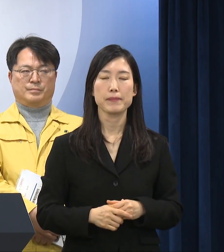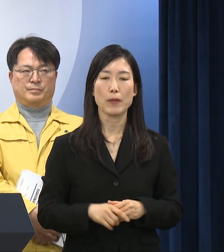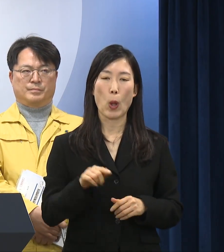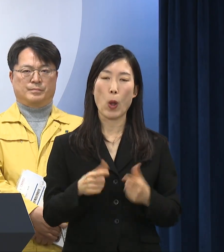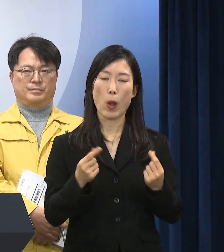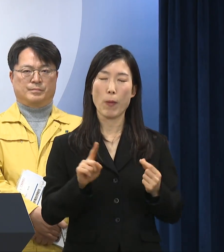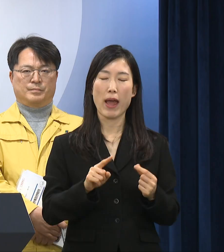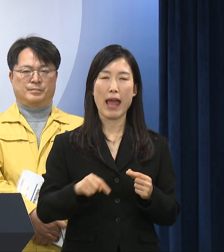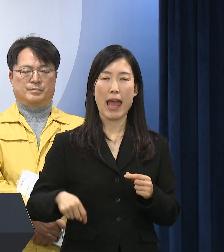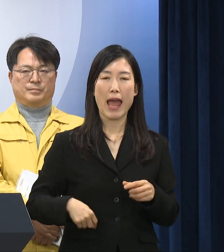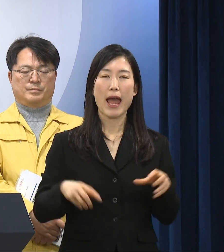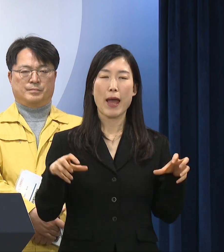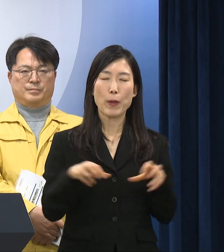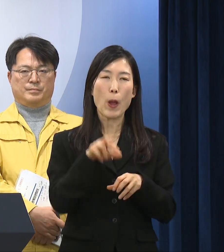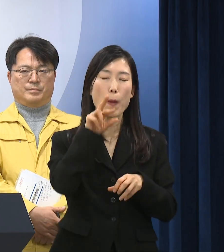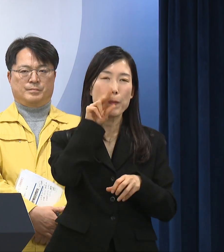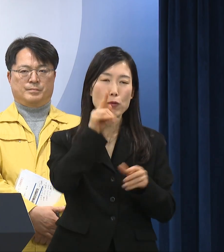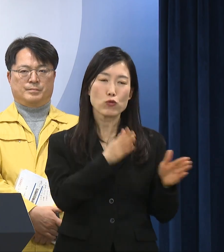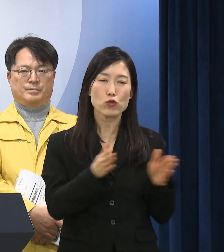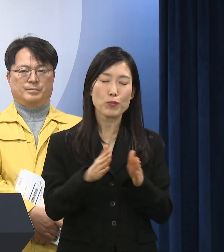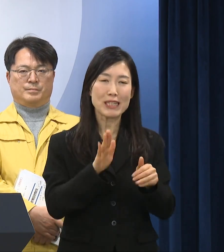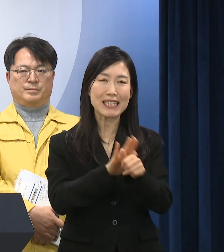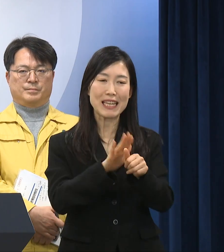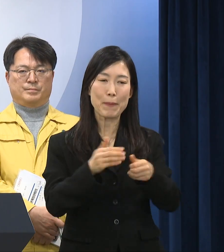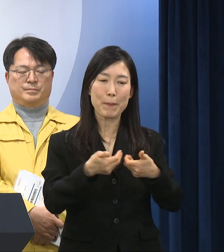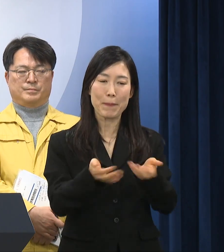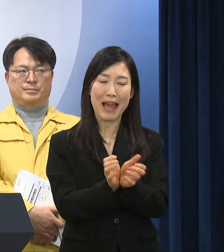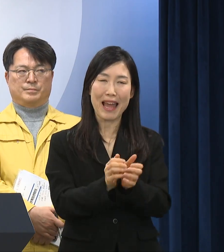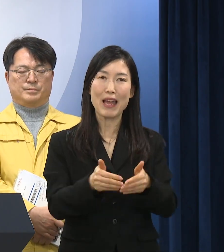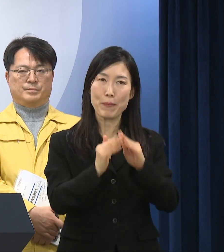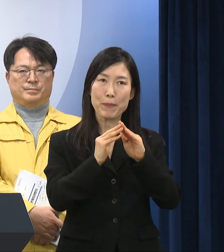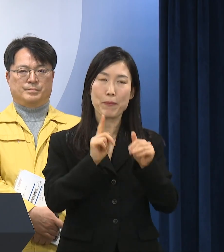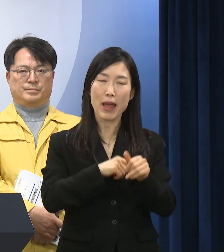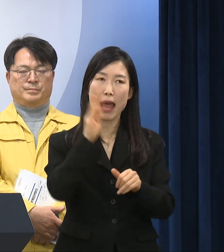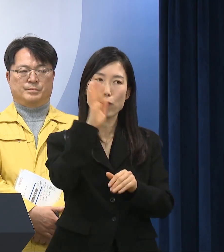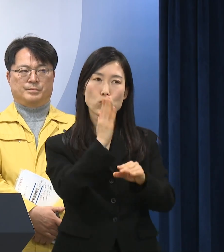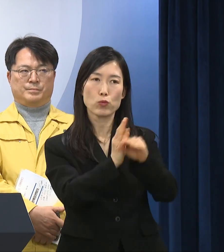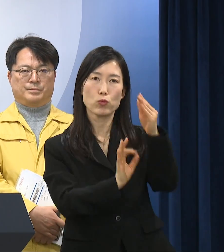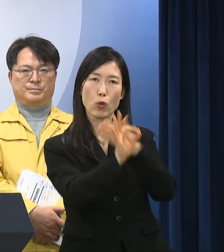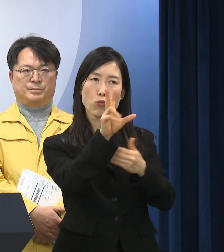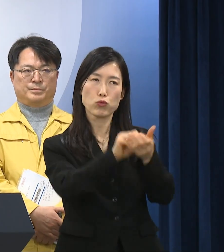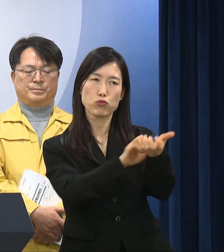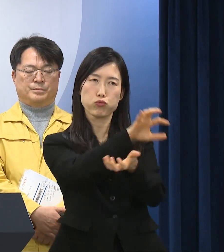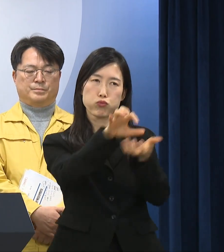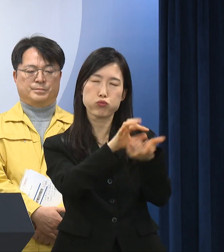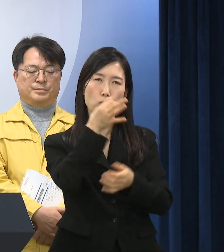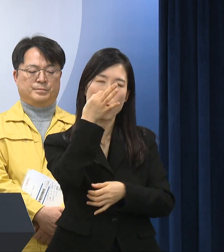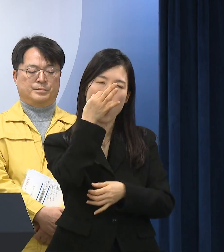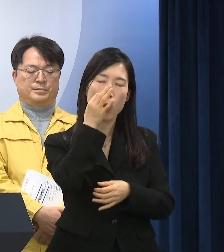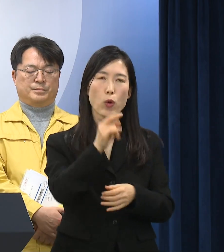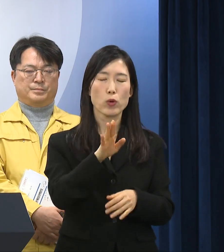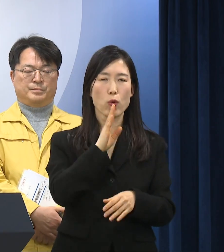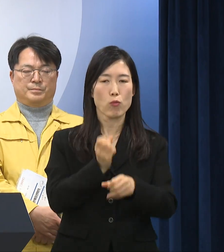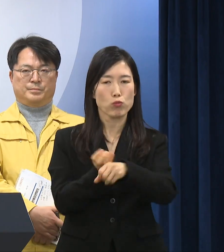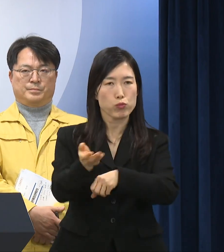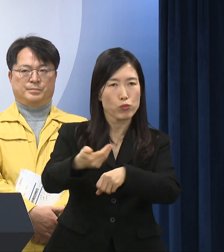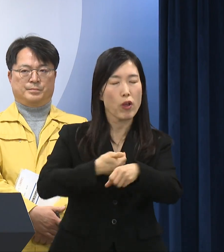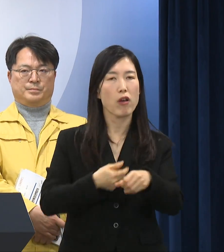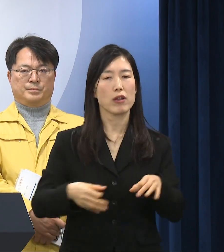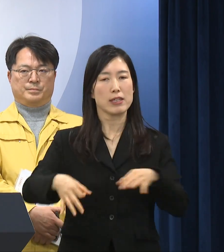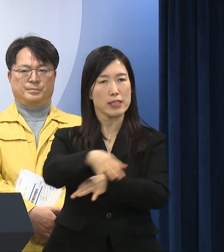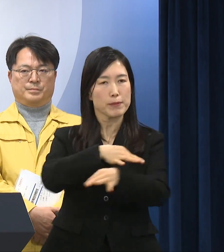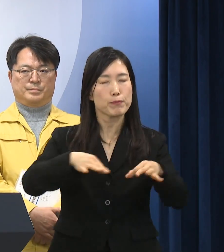앞으로도 합동 비상대응반을 중심으로 정부는 중동 상황 전개 양상과 국내 금융시장, 실물경제 영향 등을